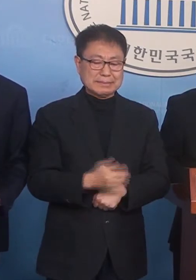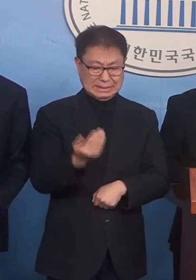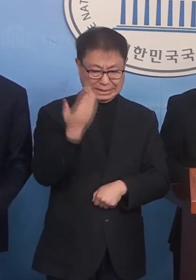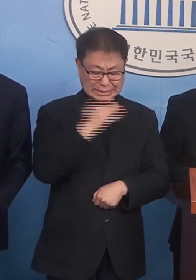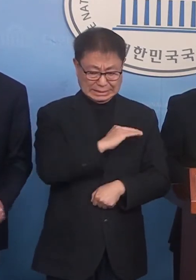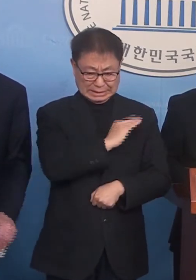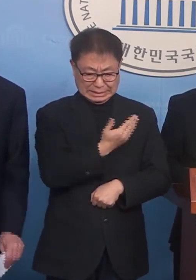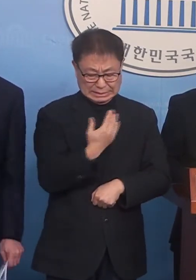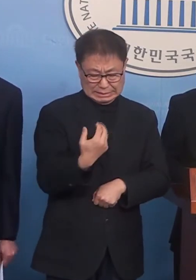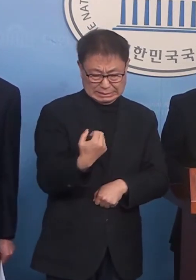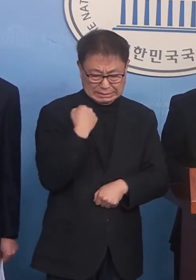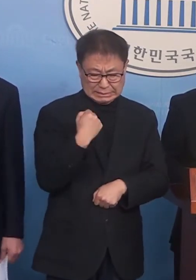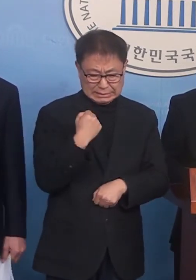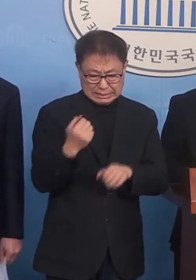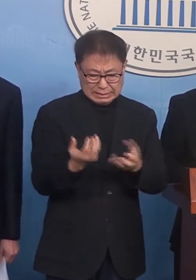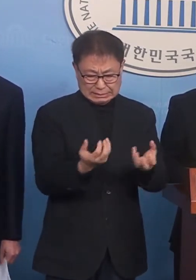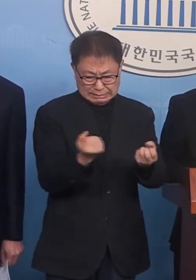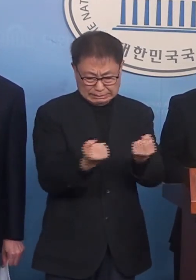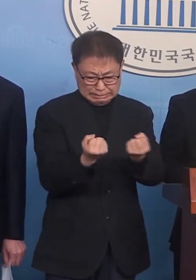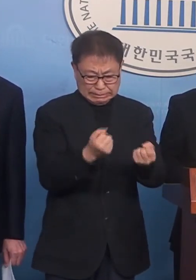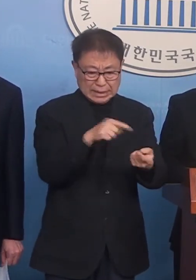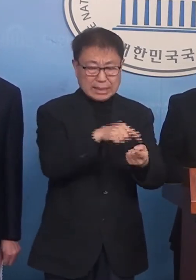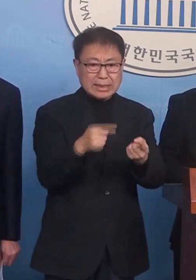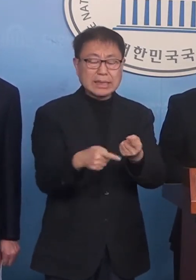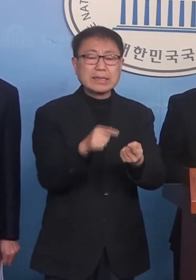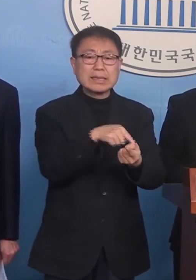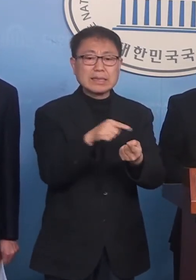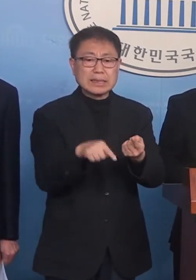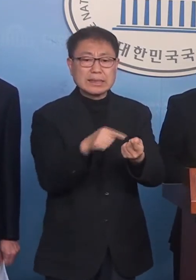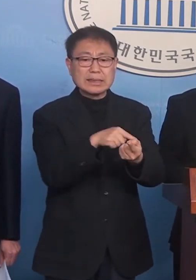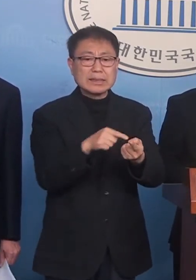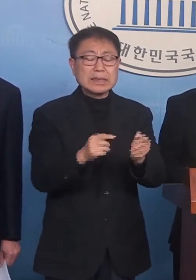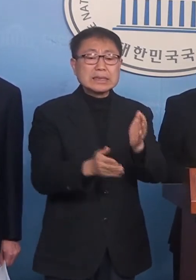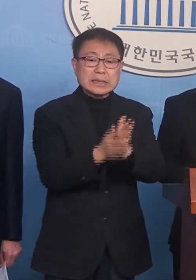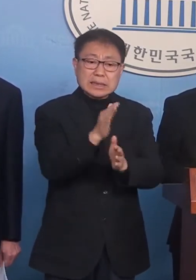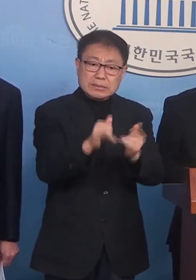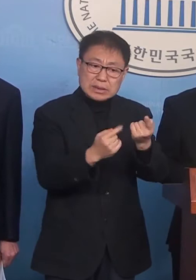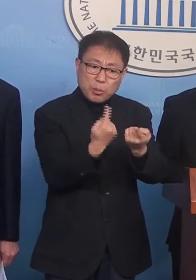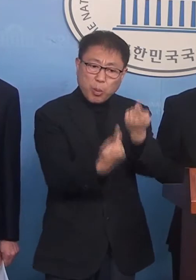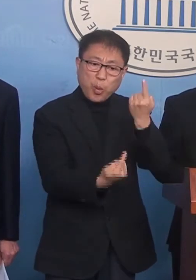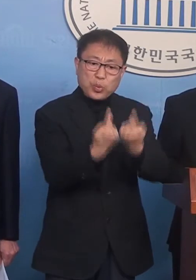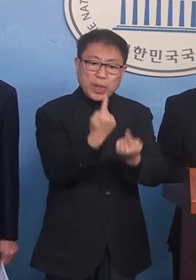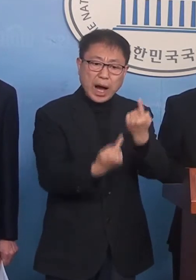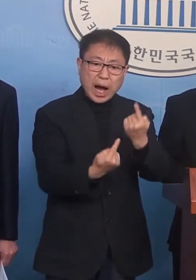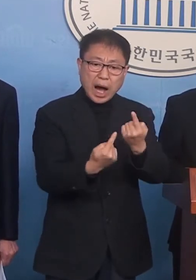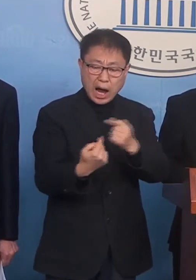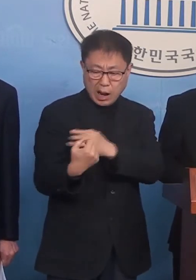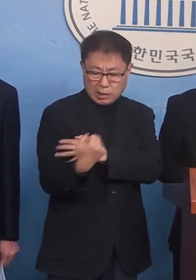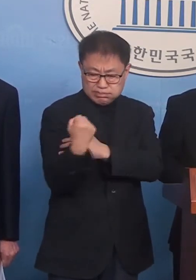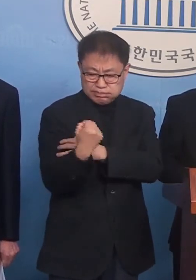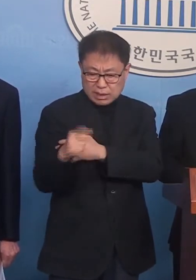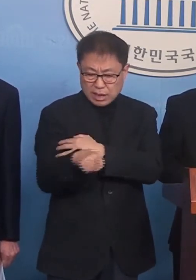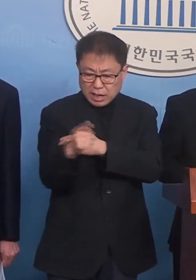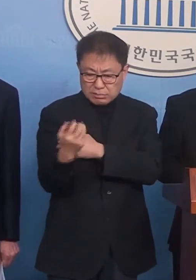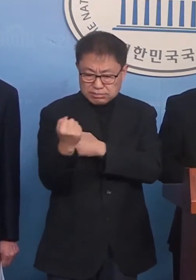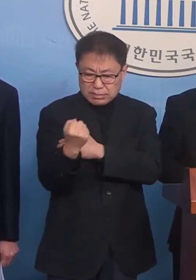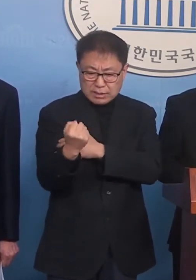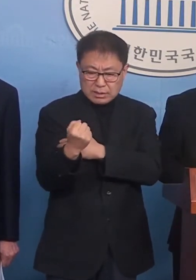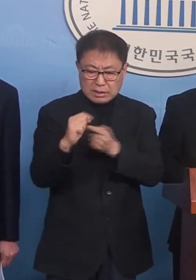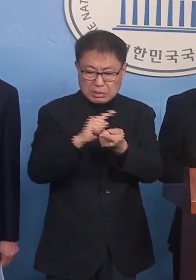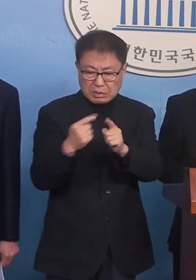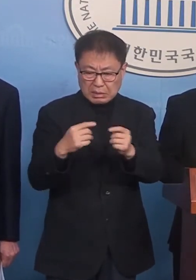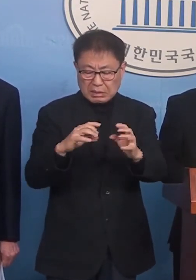양당의 적대적 공생관계 속에서 시민들을 생각하기보다는 권력의 유지와